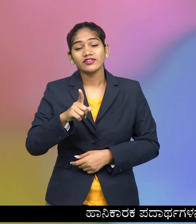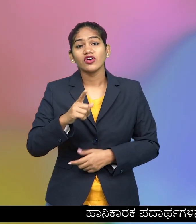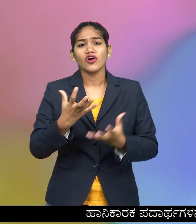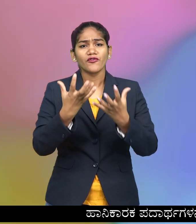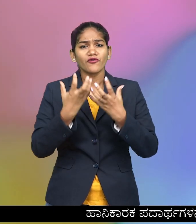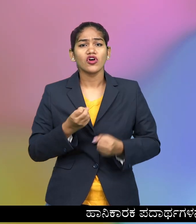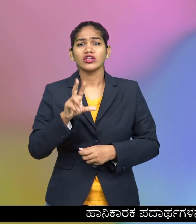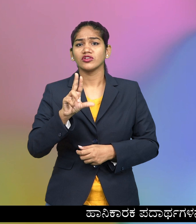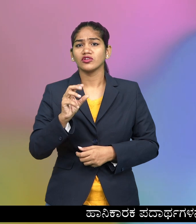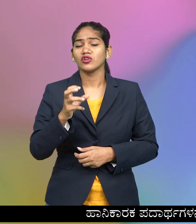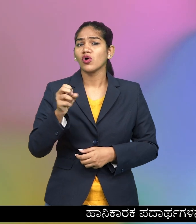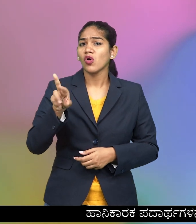ವಿಧಾನವಾಗಿದೆ.